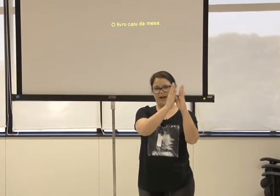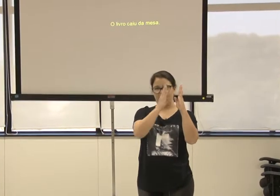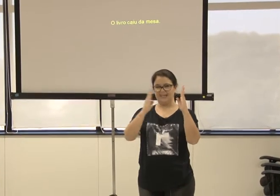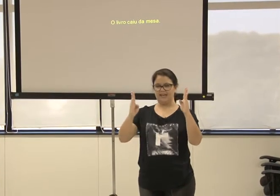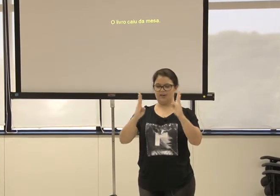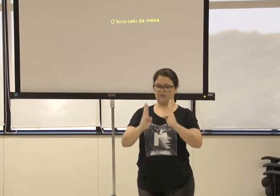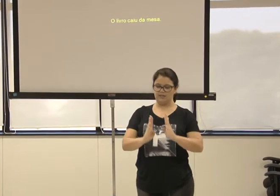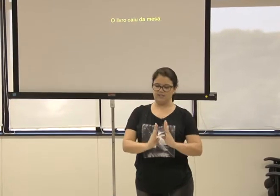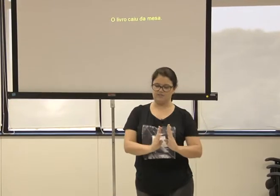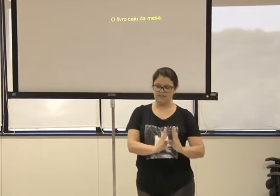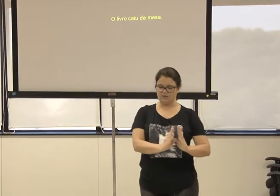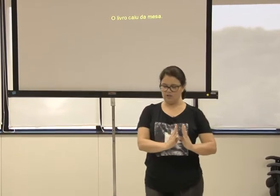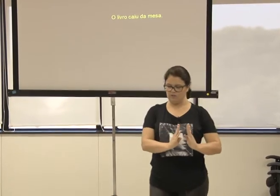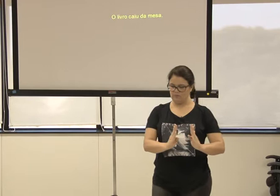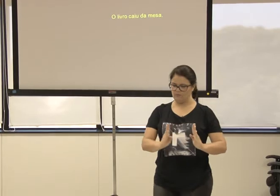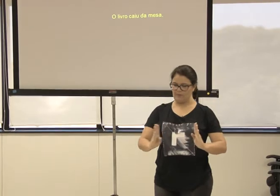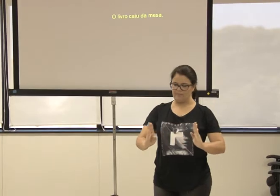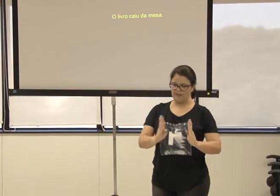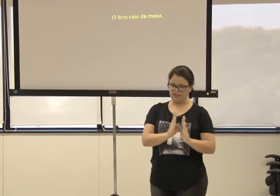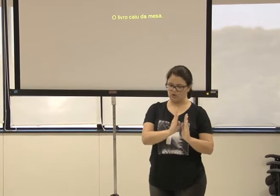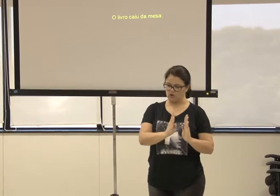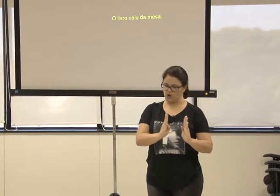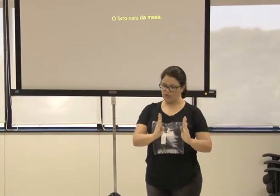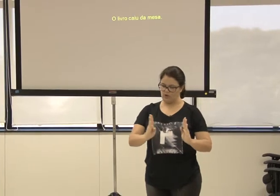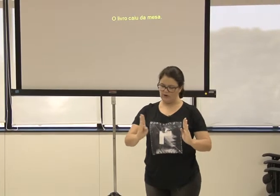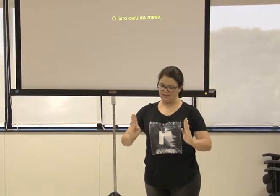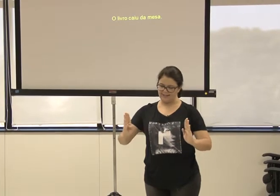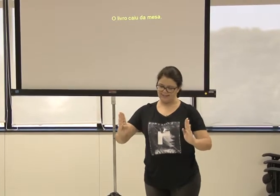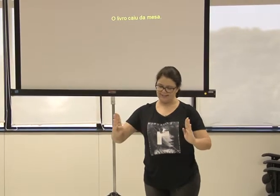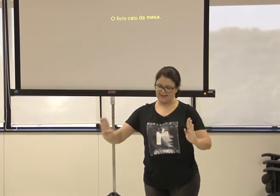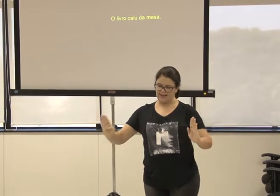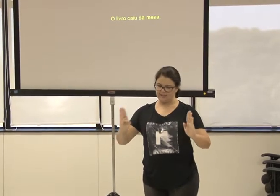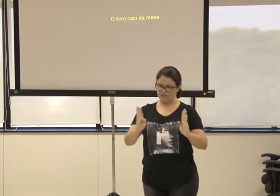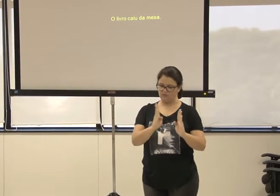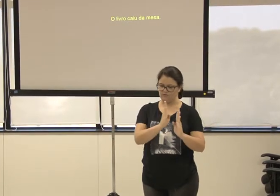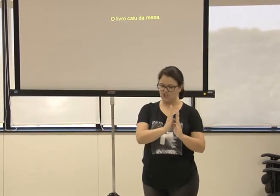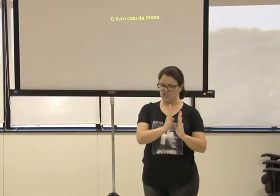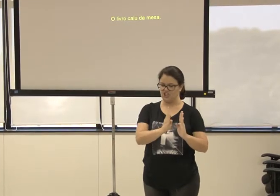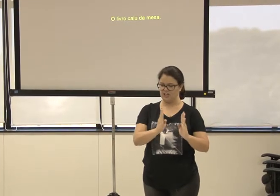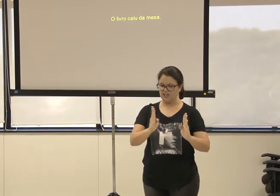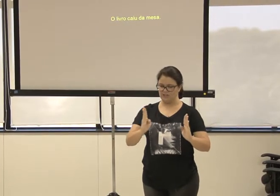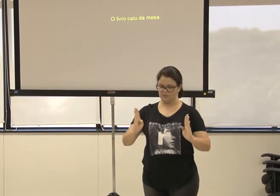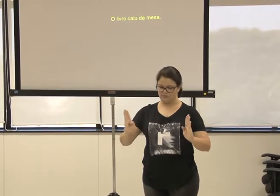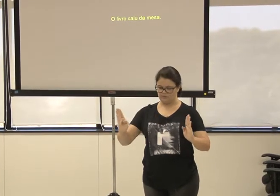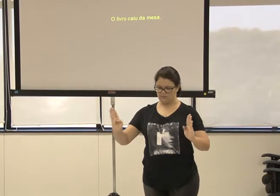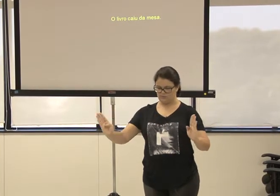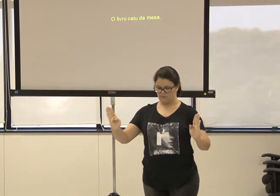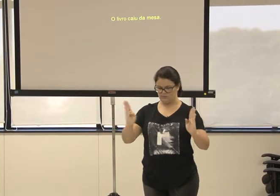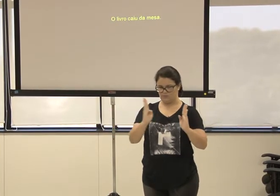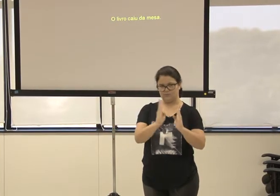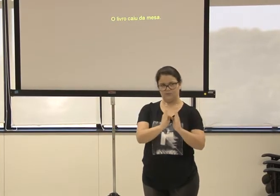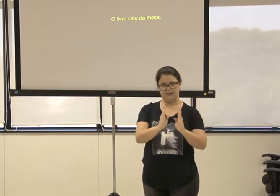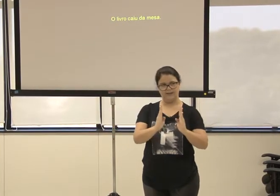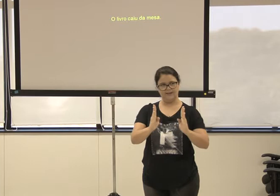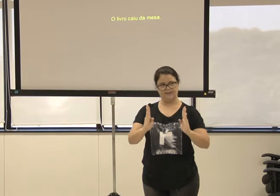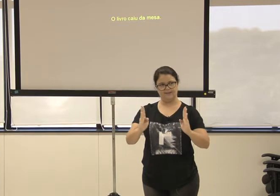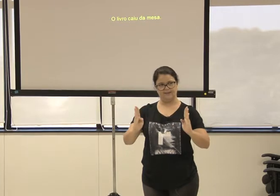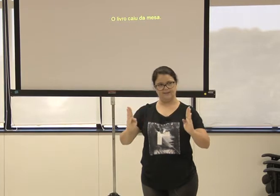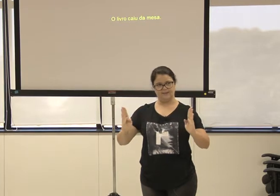Aqui é como se ele tivesse uma mesa toda organizada, de um virginiano, né?